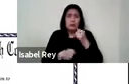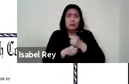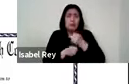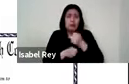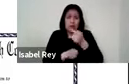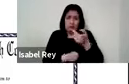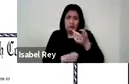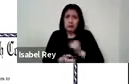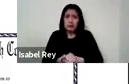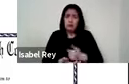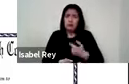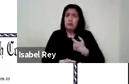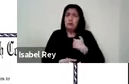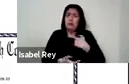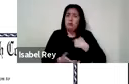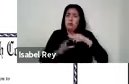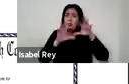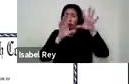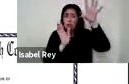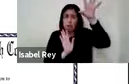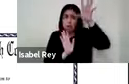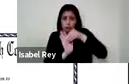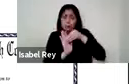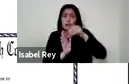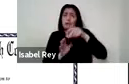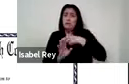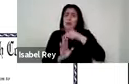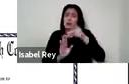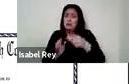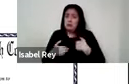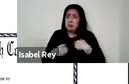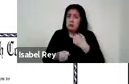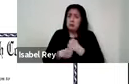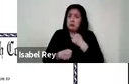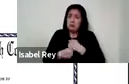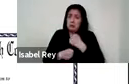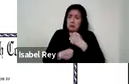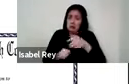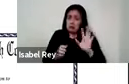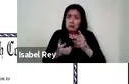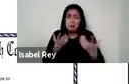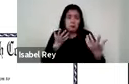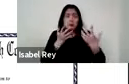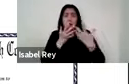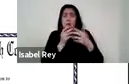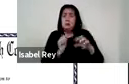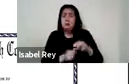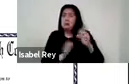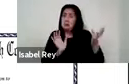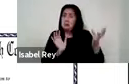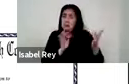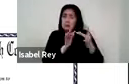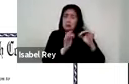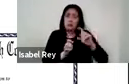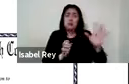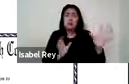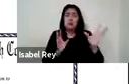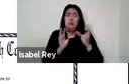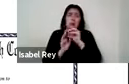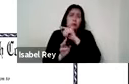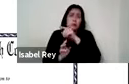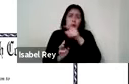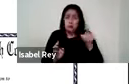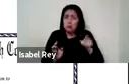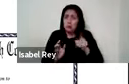que uno puede descargar, el programa puede trabajar offline o si se articula también online para ir articulando todo este